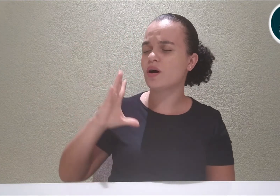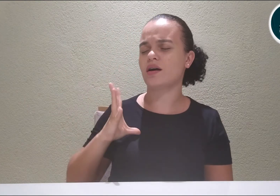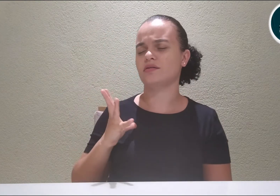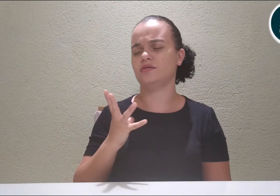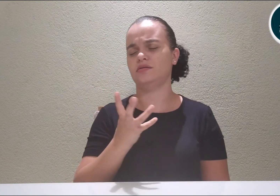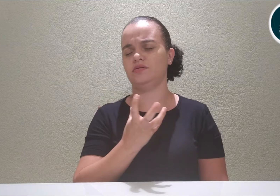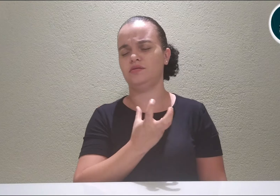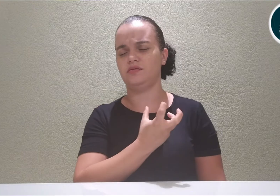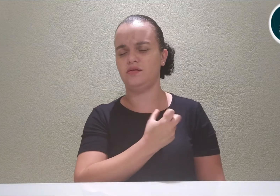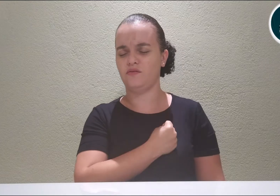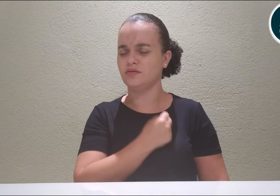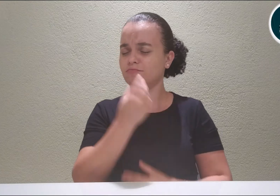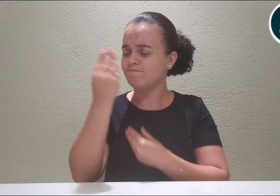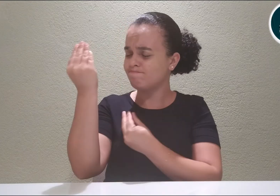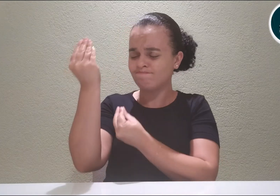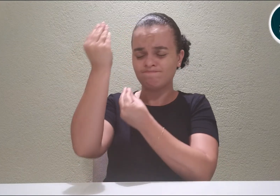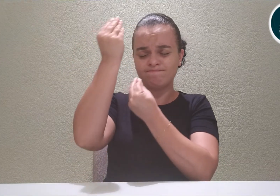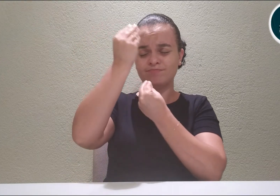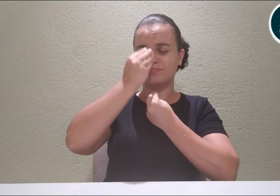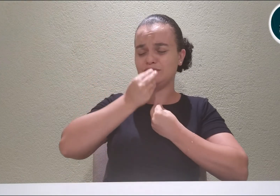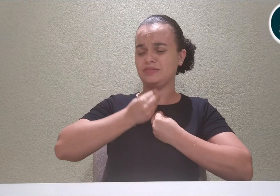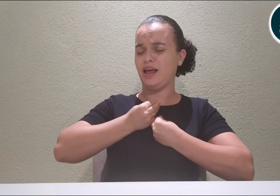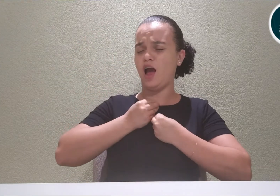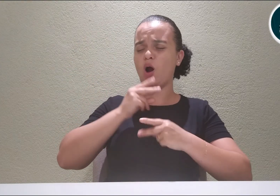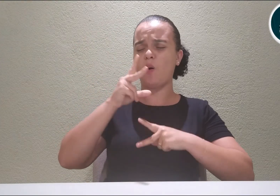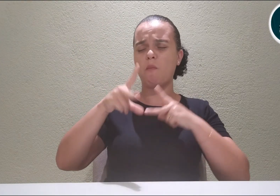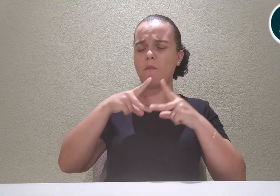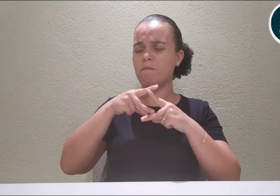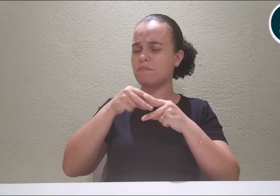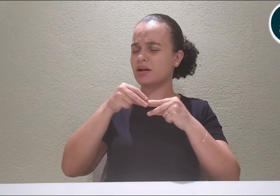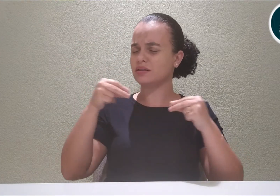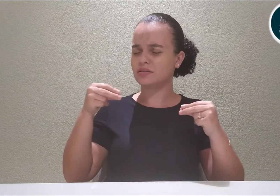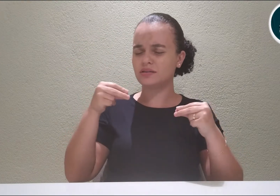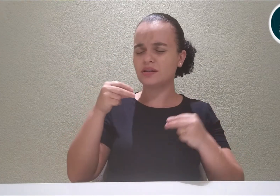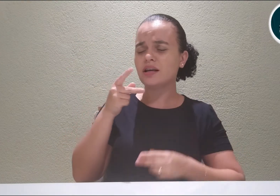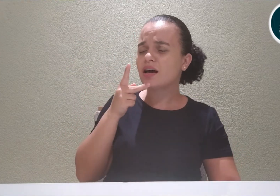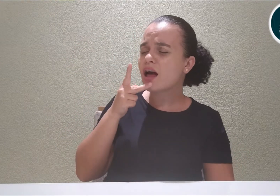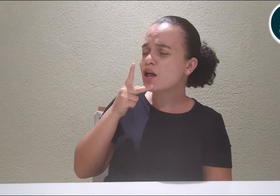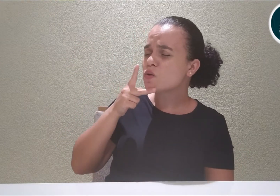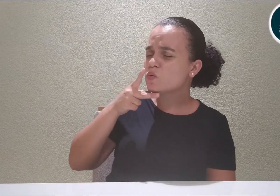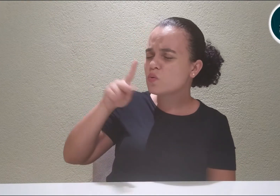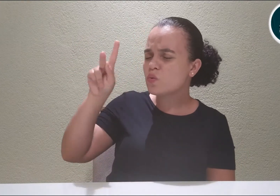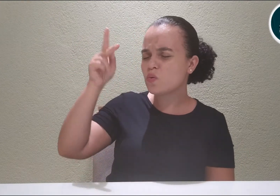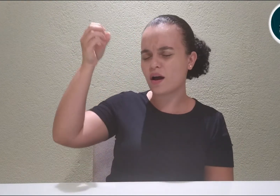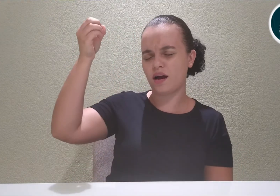Obrigada, Senhor, pela tua salvação, que nos é dada como um